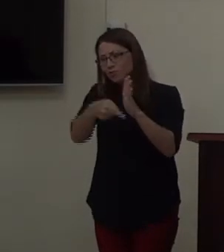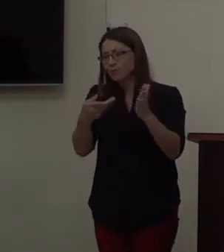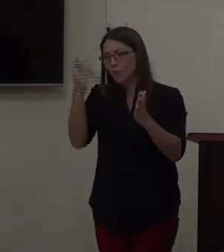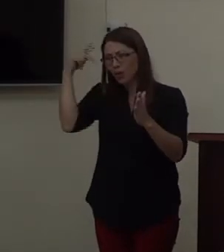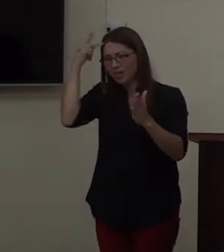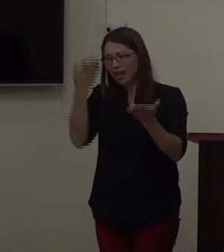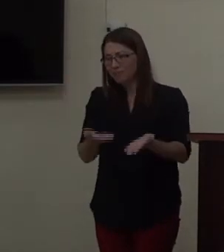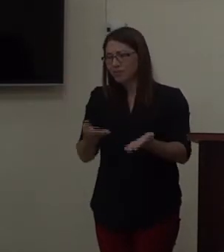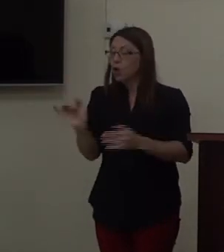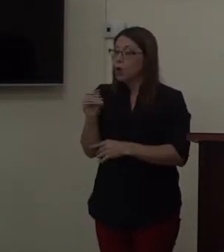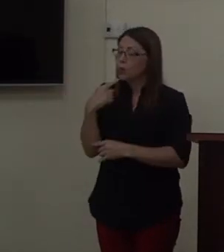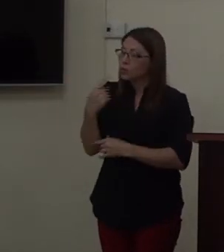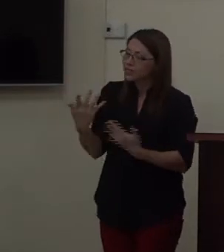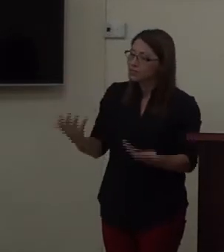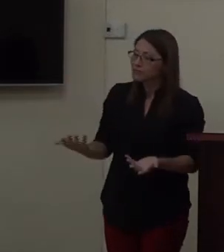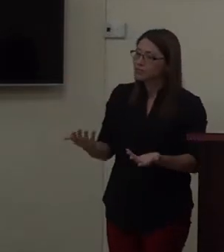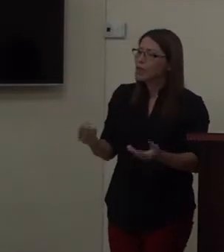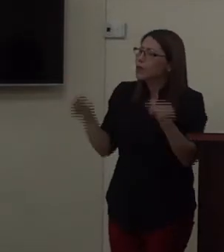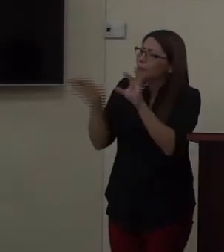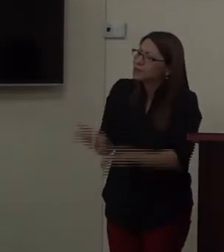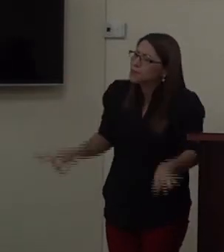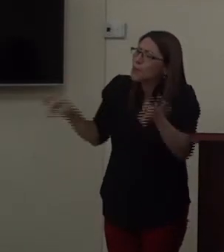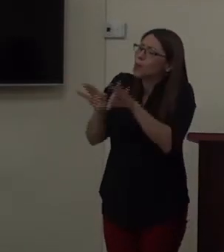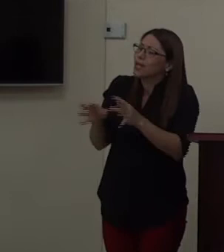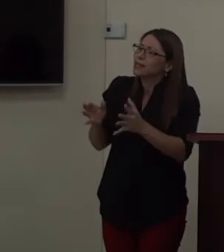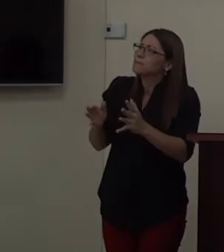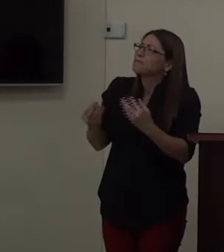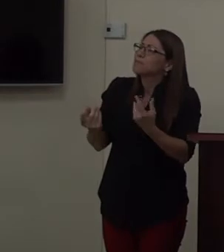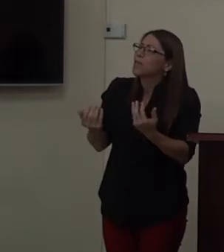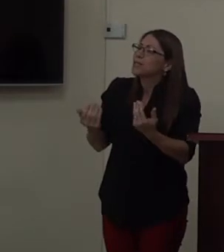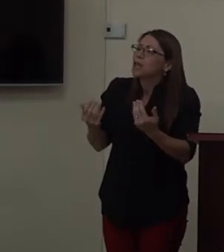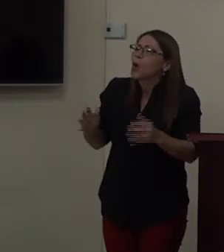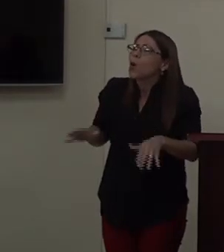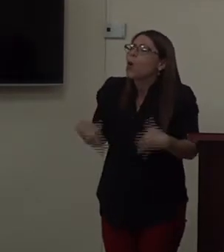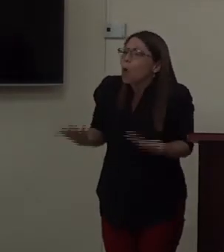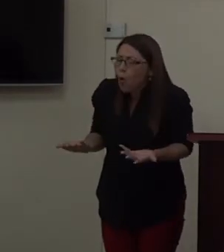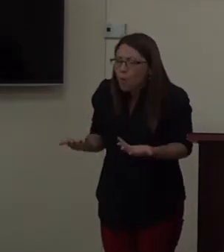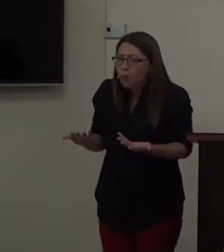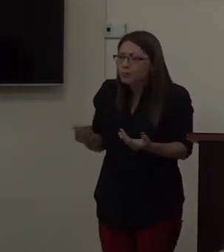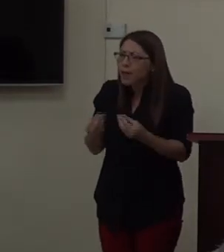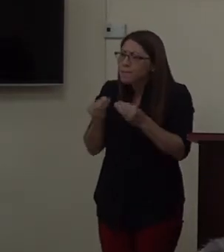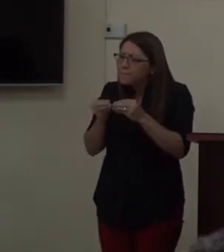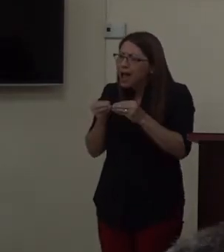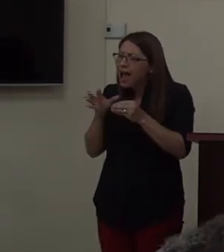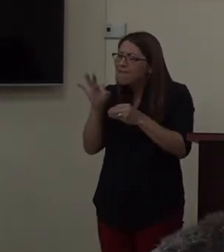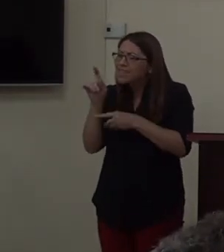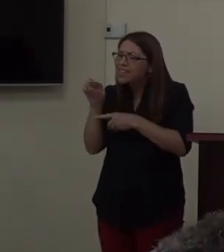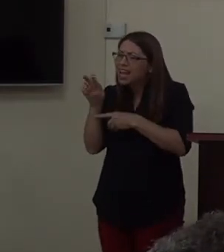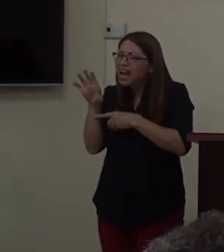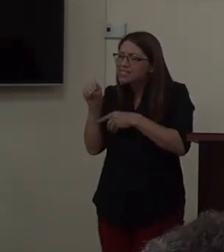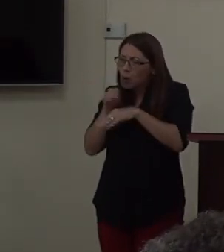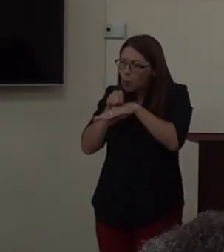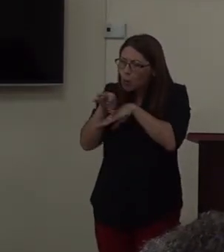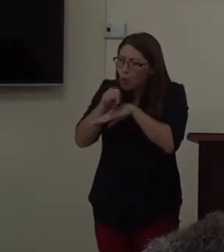política, que como les decía, lo más importante es cómo va a filtrarse o cómo va a descender en las políticas